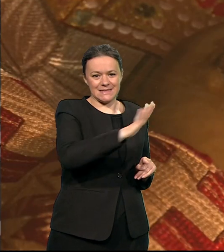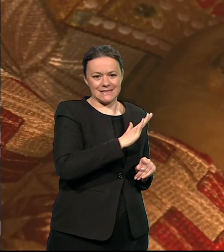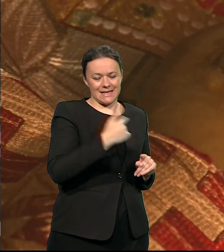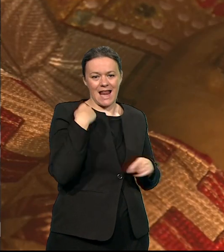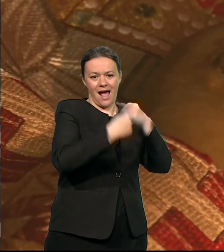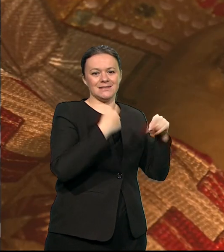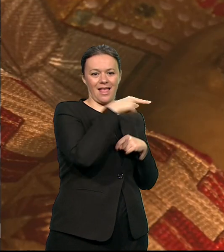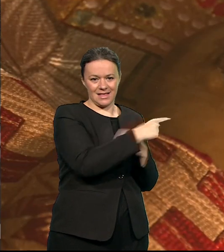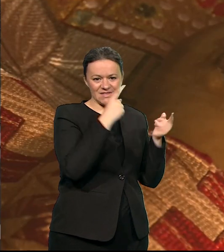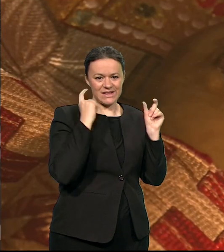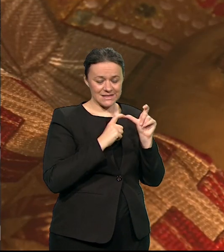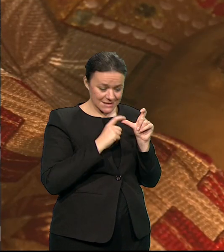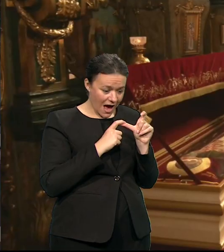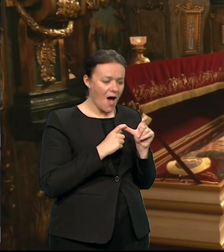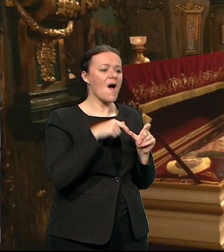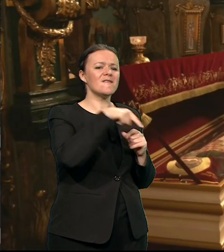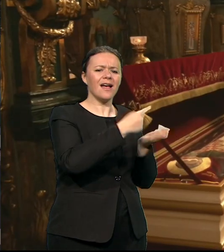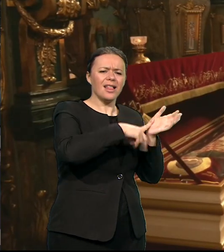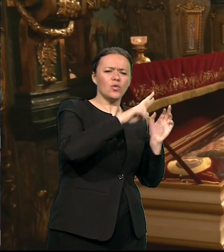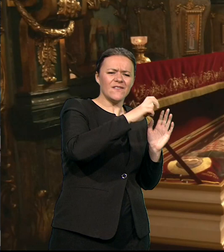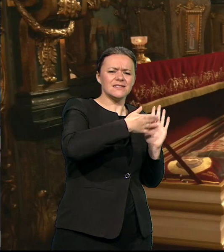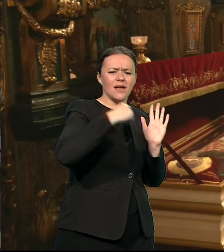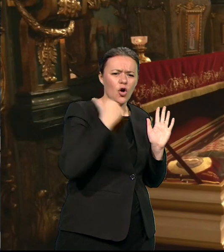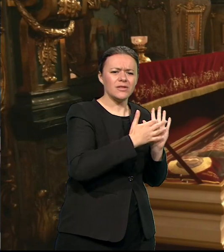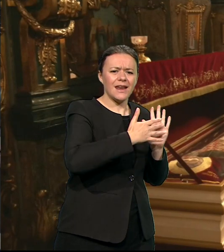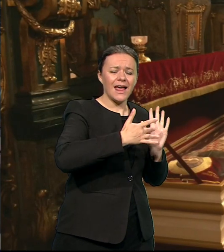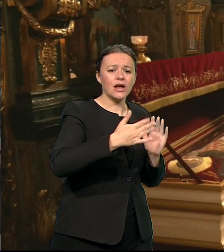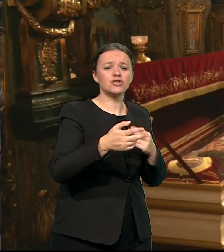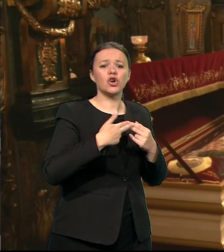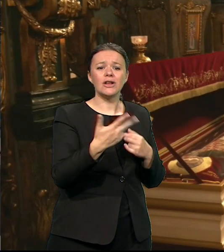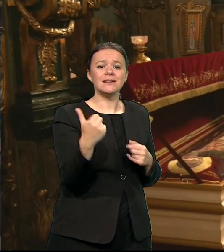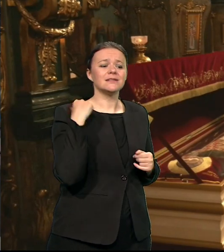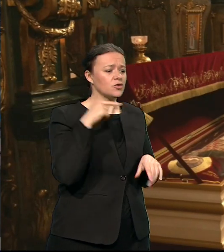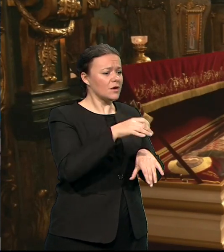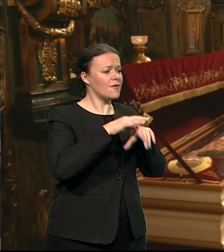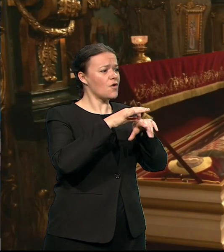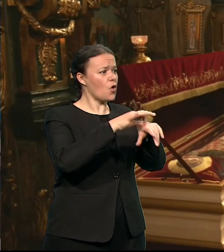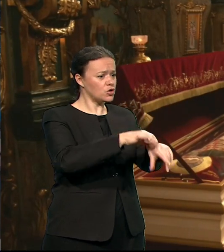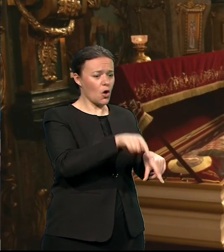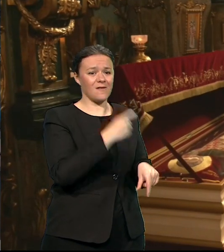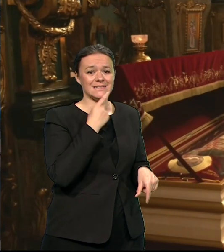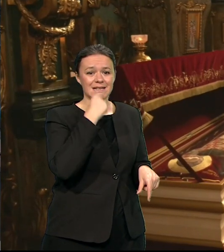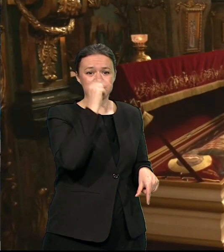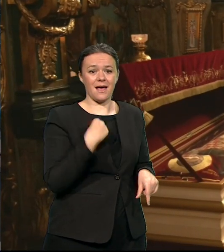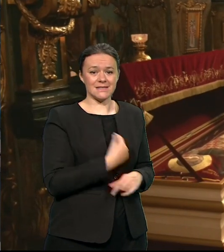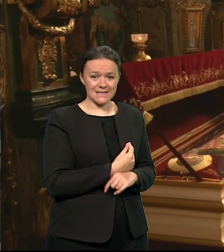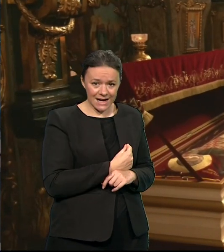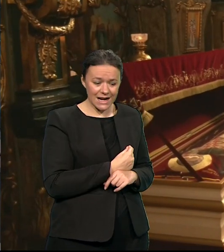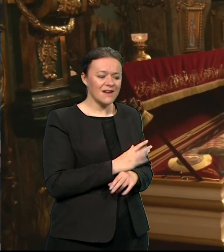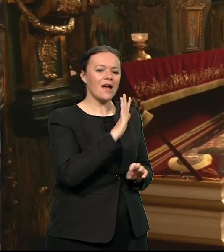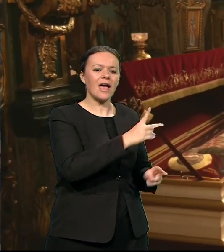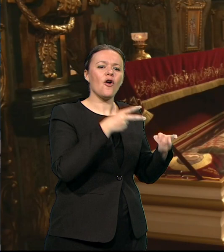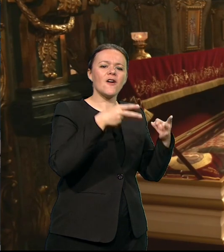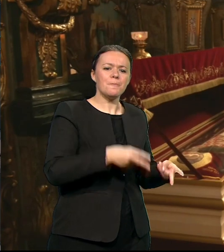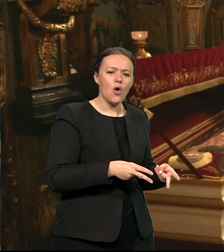polovinom 13. veka, čitave 3 decenije, upravljao je brodom Srpske crkve. Njegove cele mošti nalaze se